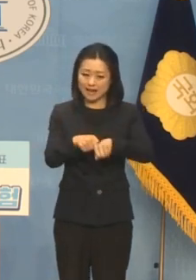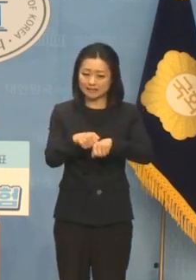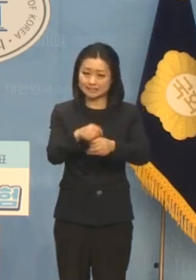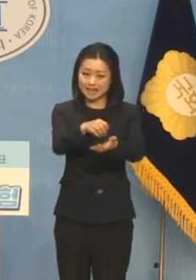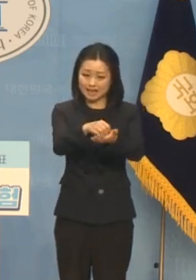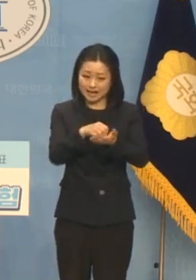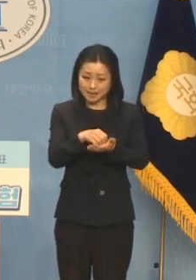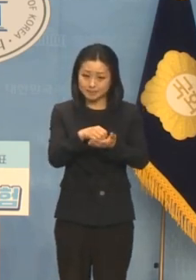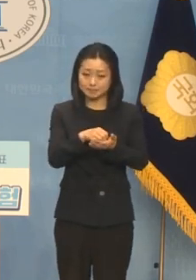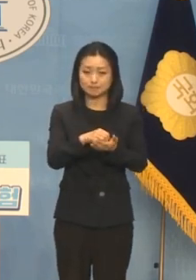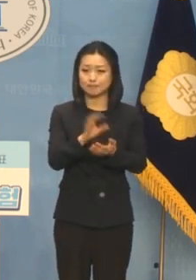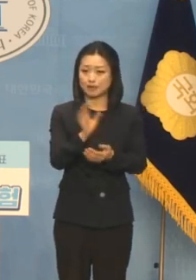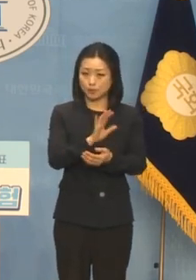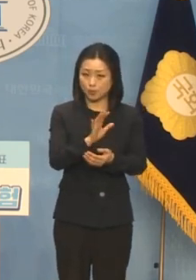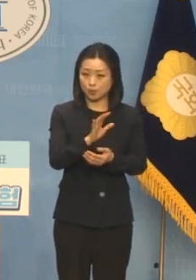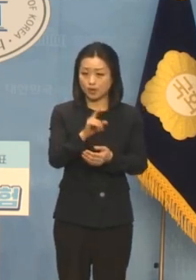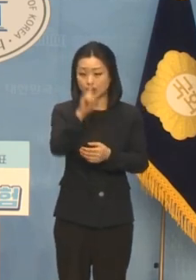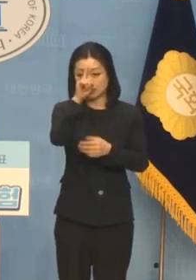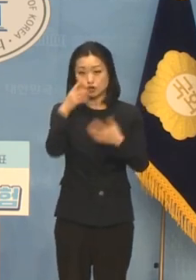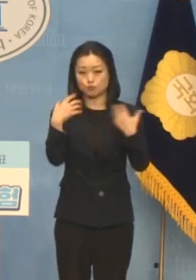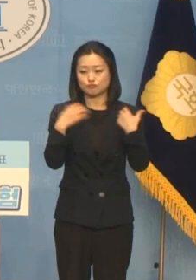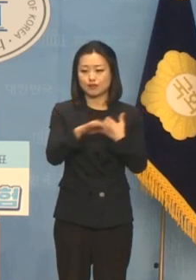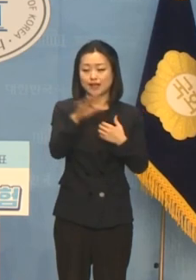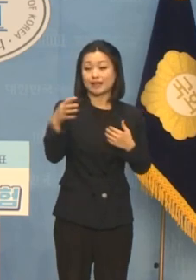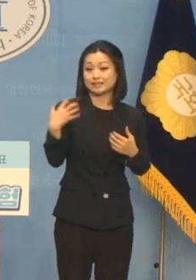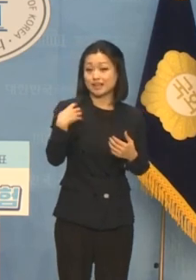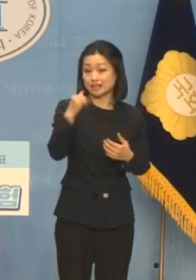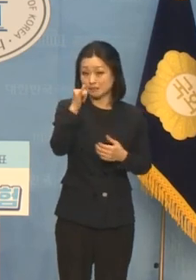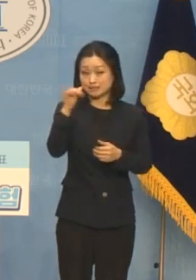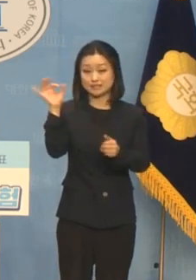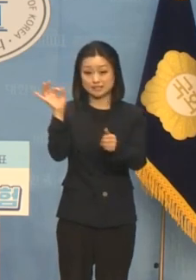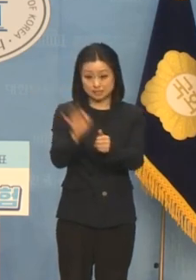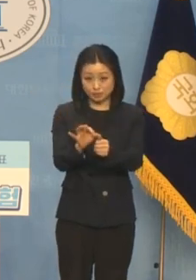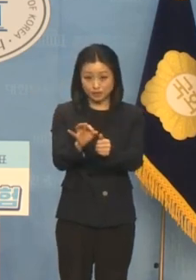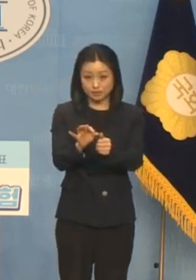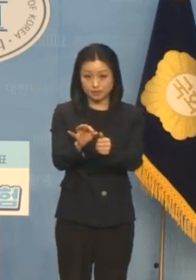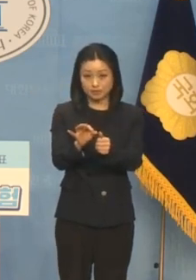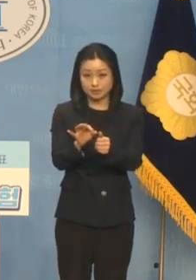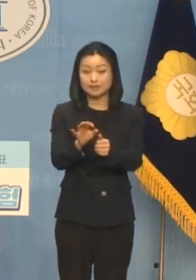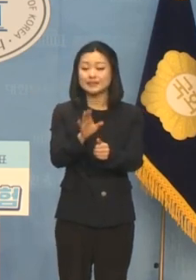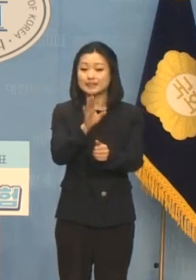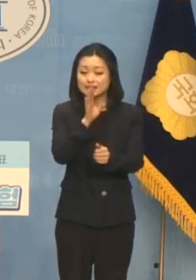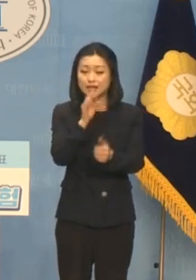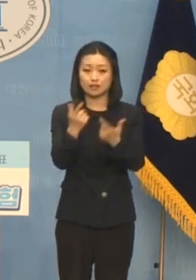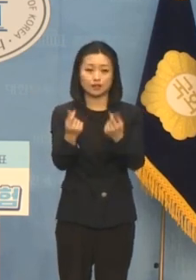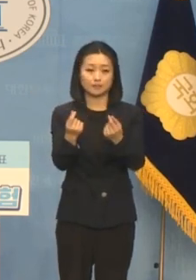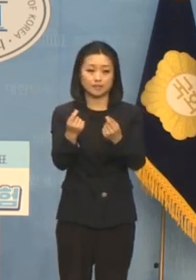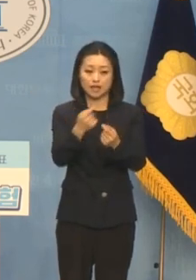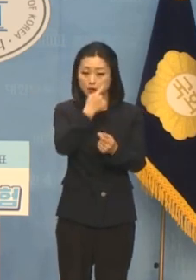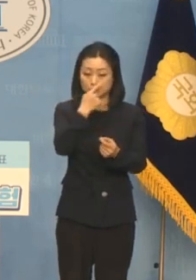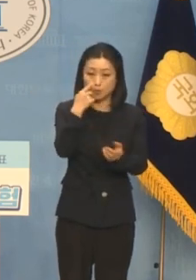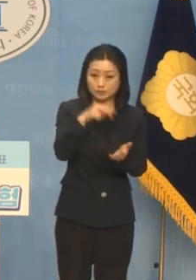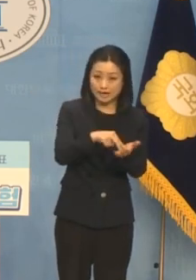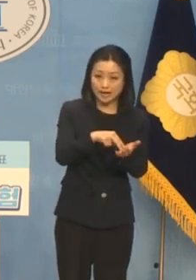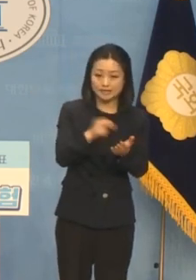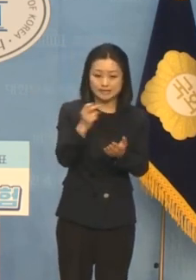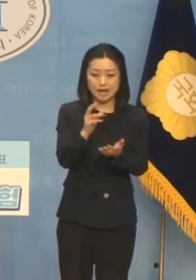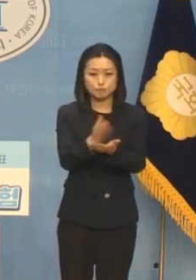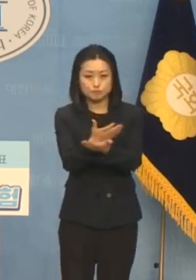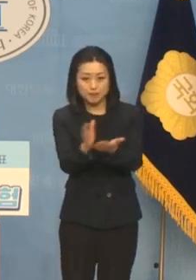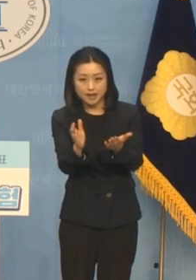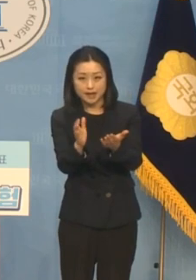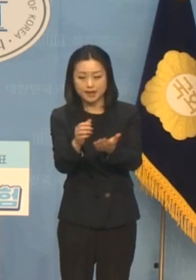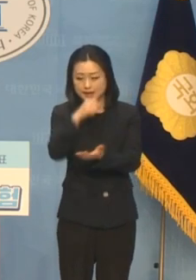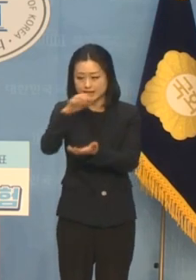한 사회보험에서 정부의 책임 있는 기여는 당연합니다. 특히 보장성과 재분배 기능, 재정